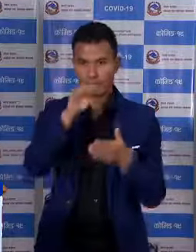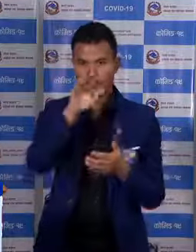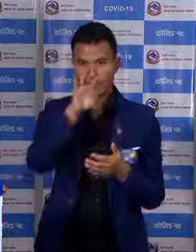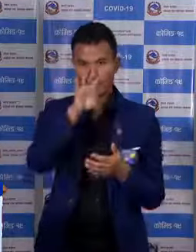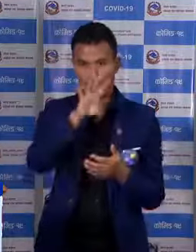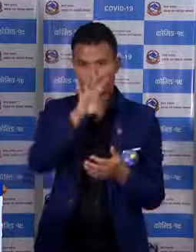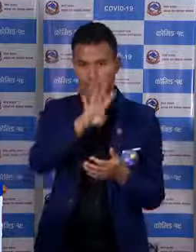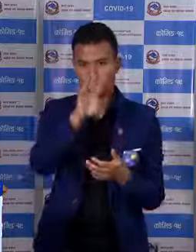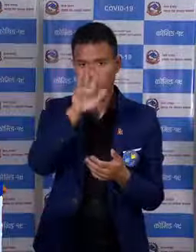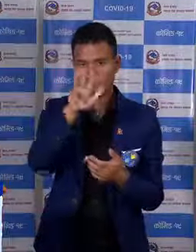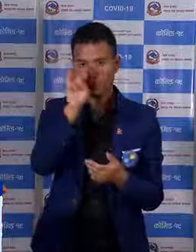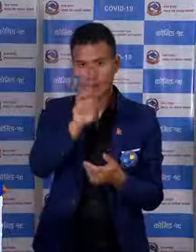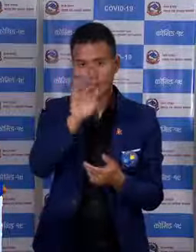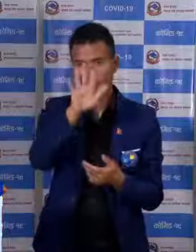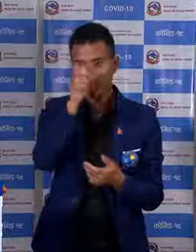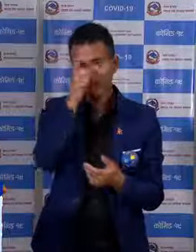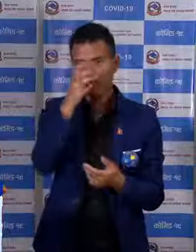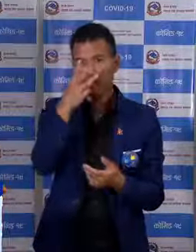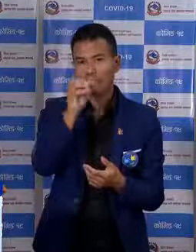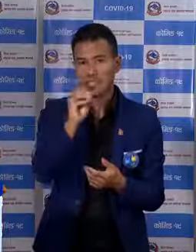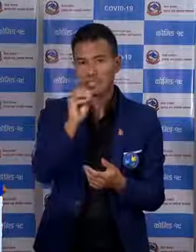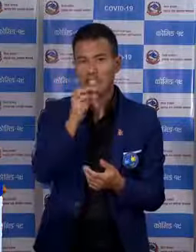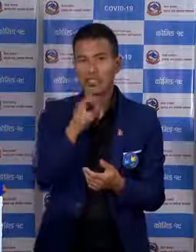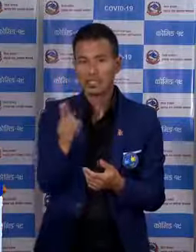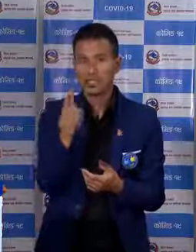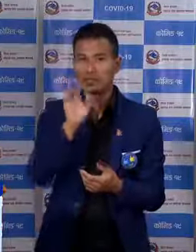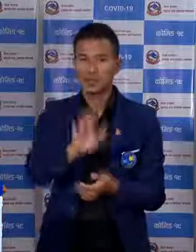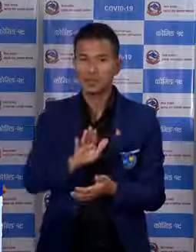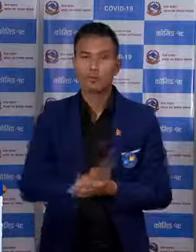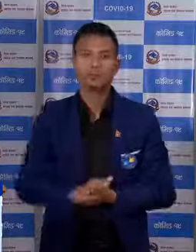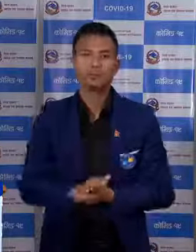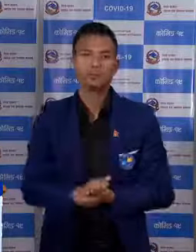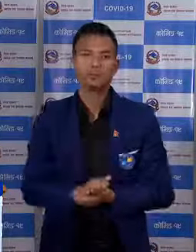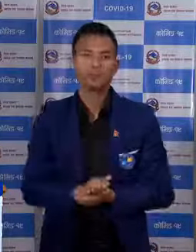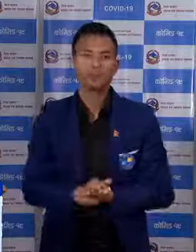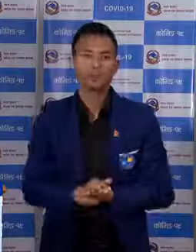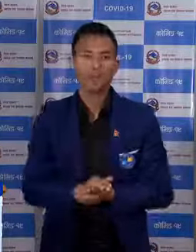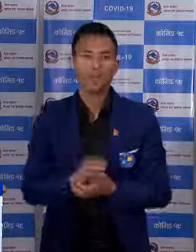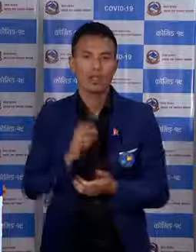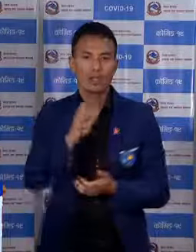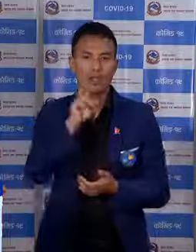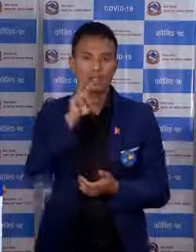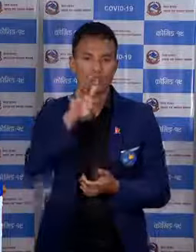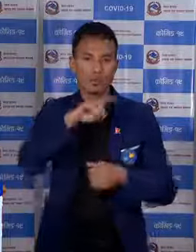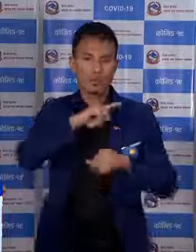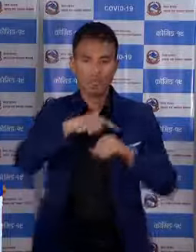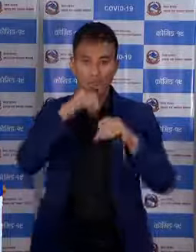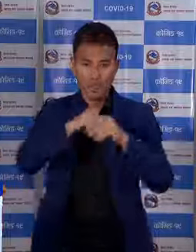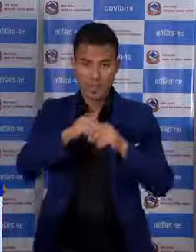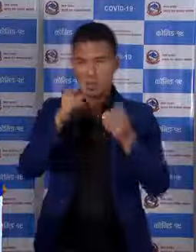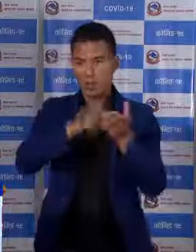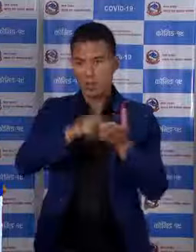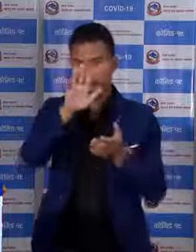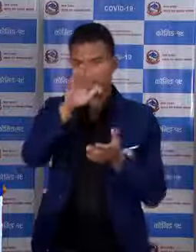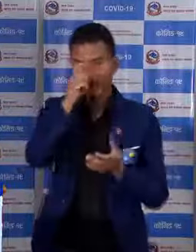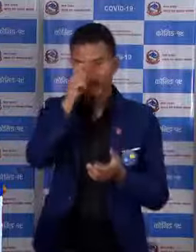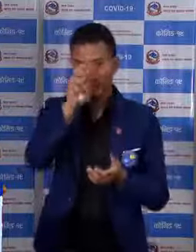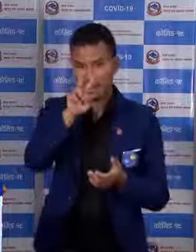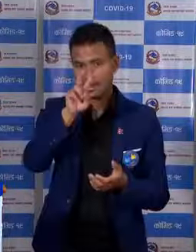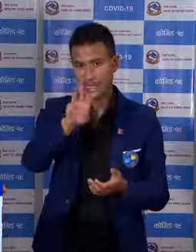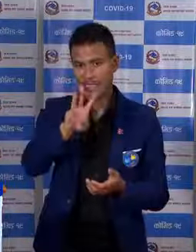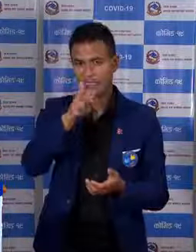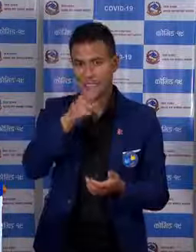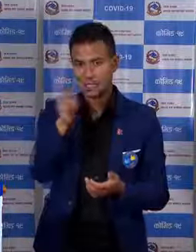,530 रहे को छा रह गता 24 गंटा मां थाप आप 252